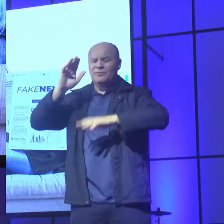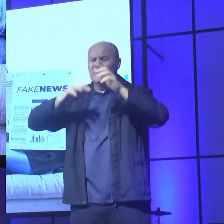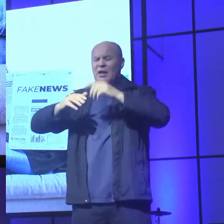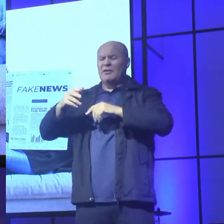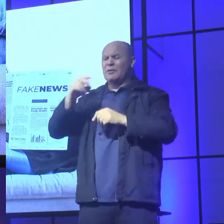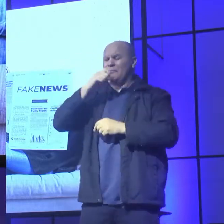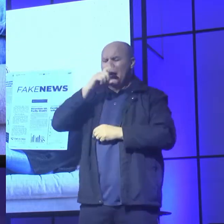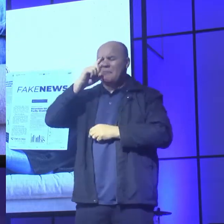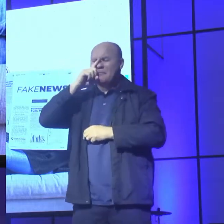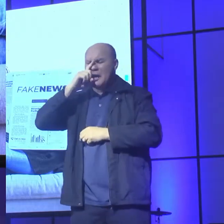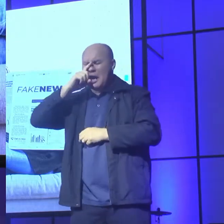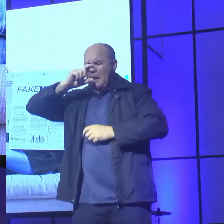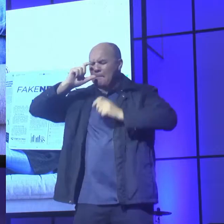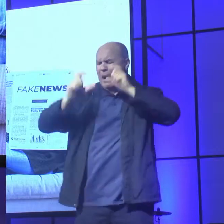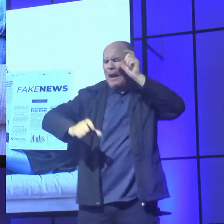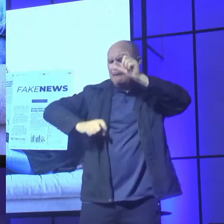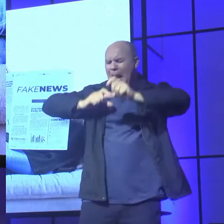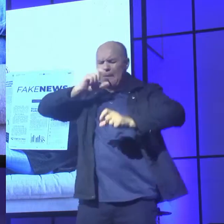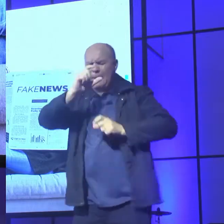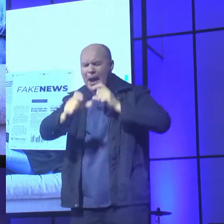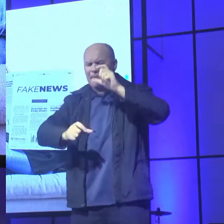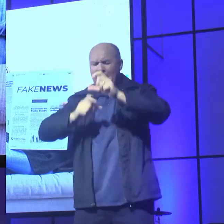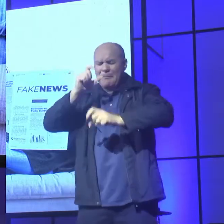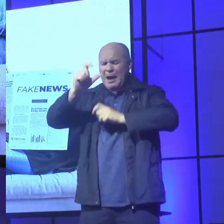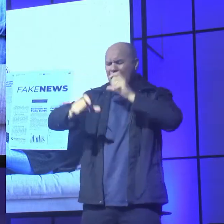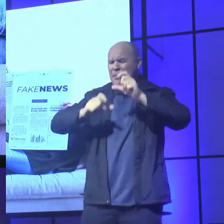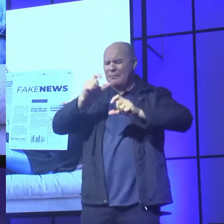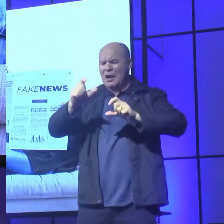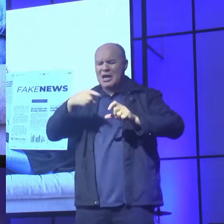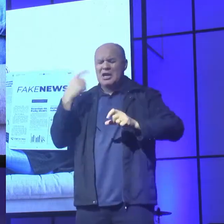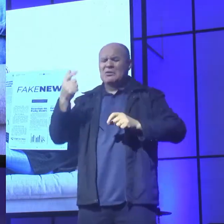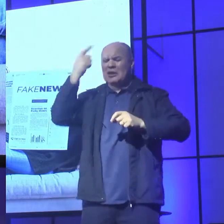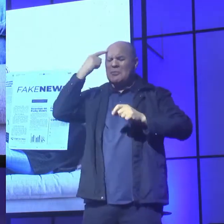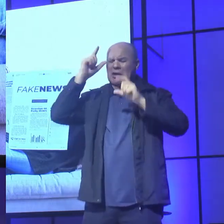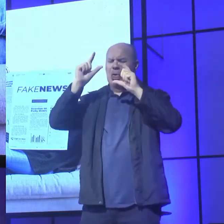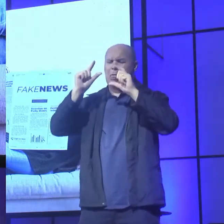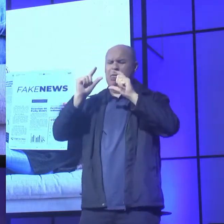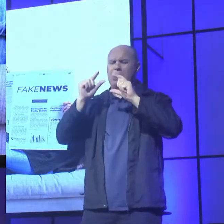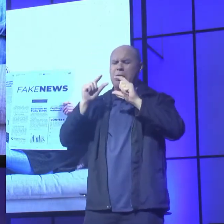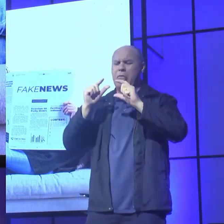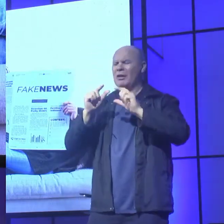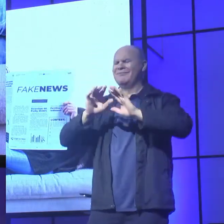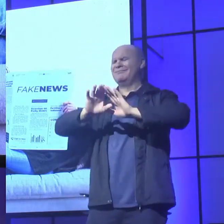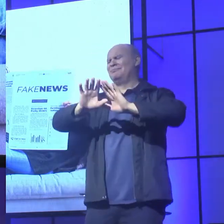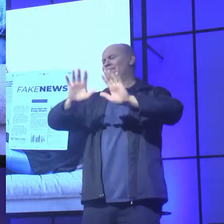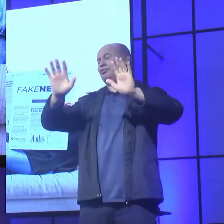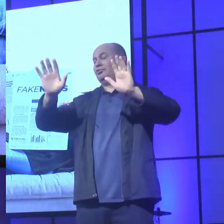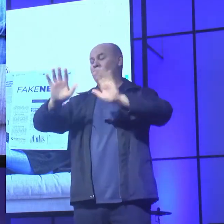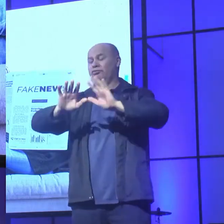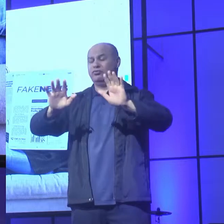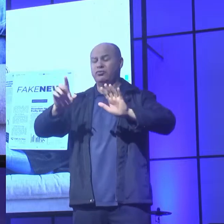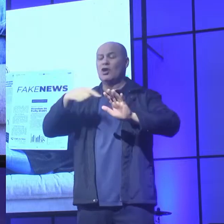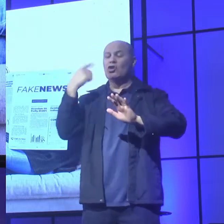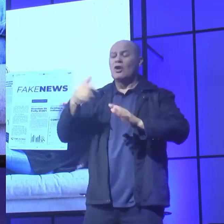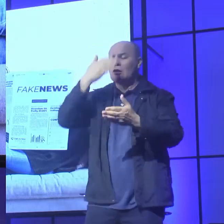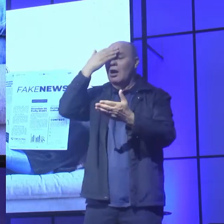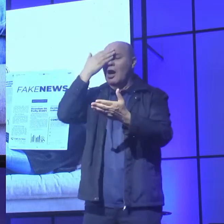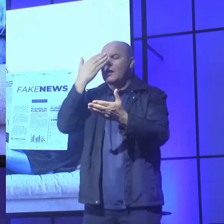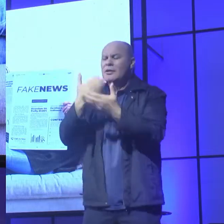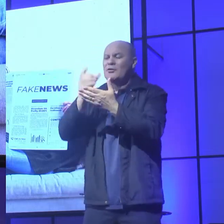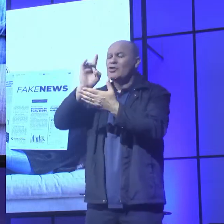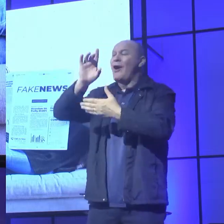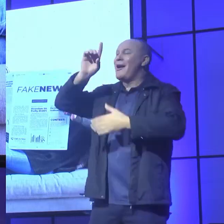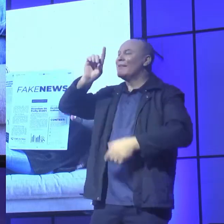tem levado e conduzido a sua vida ao longo do tempo, mas que eles possam acreditar naquilo que o Senhor diz a